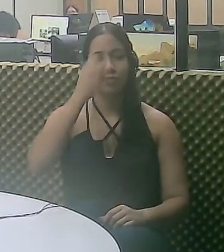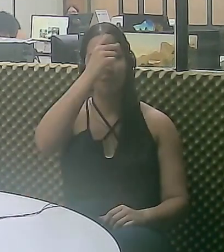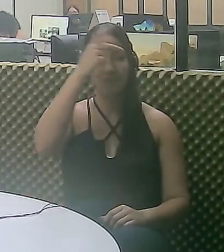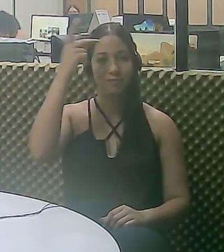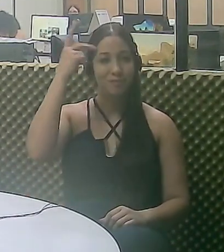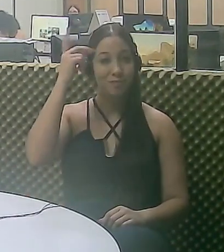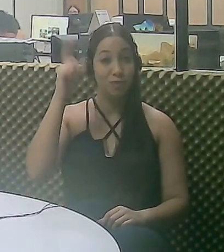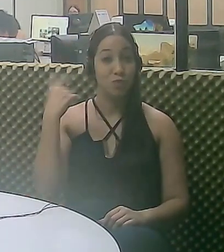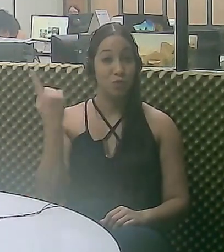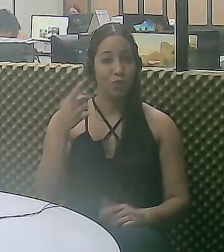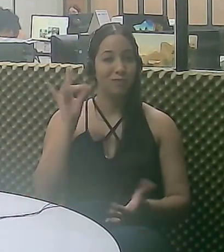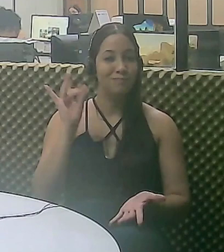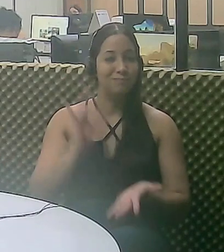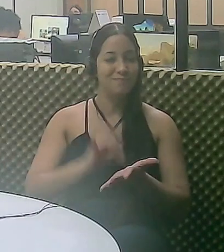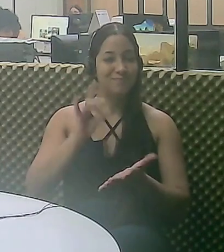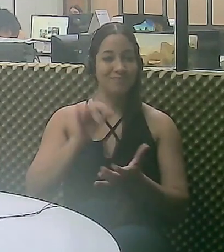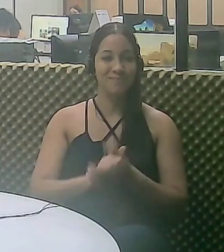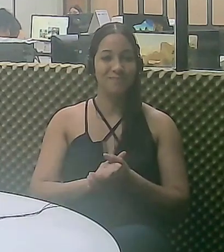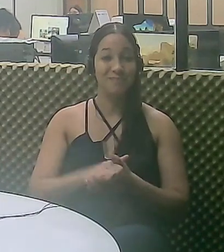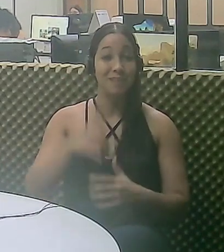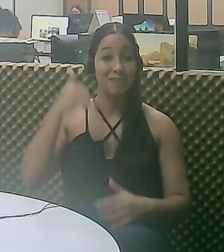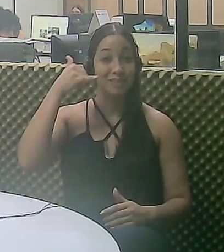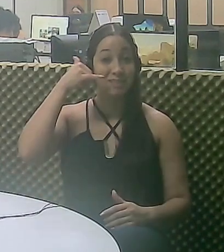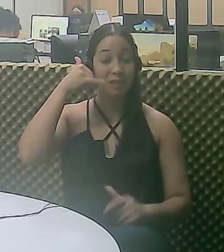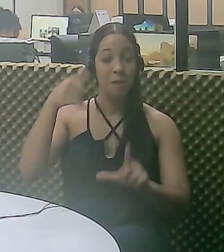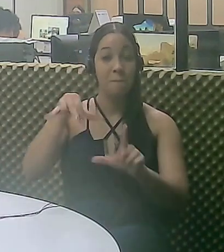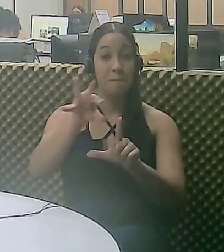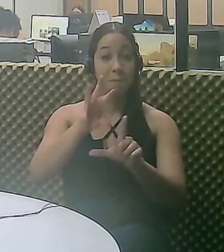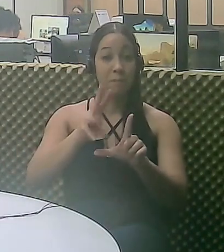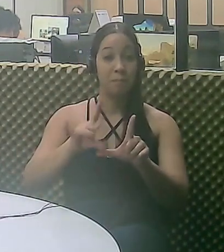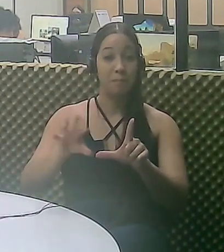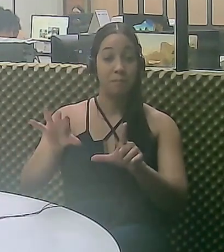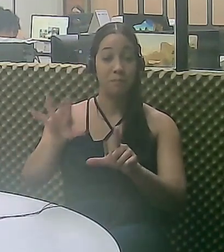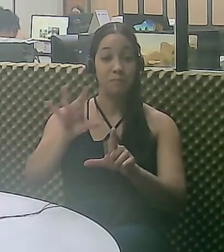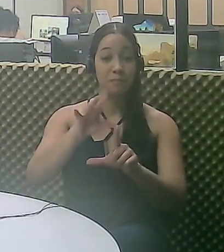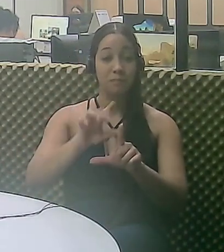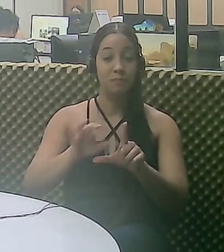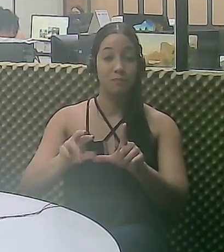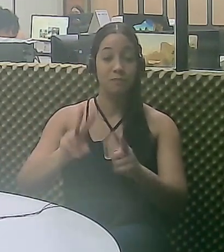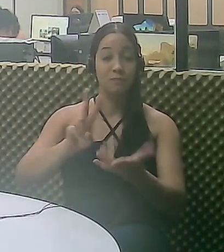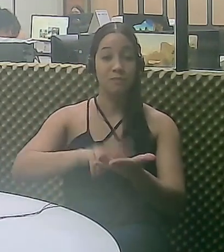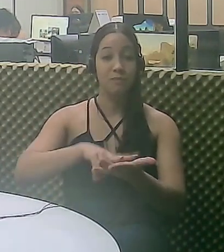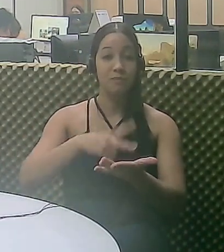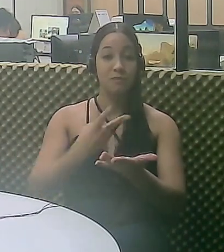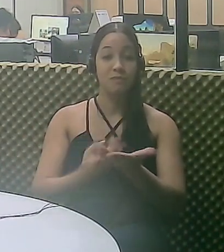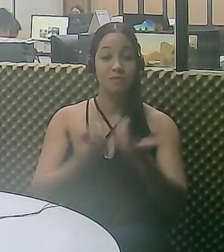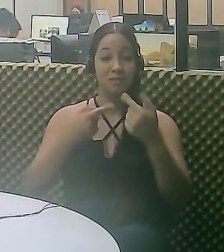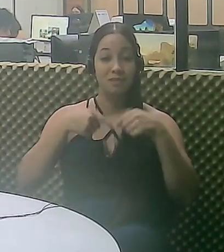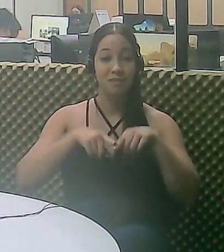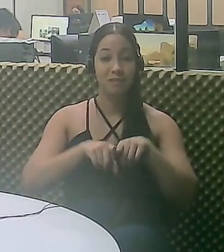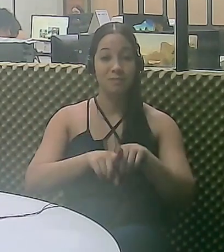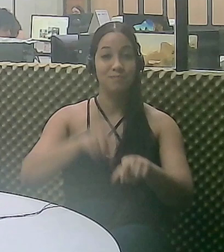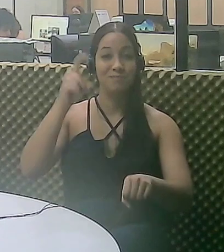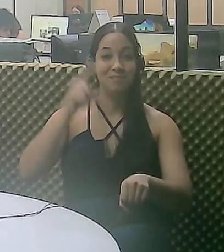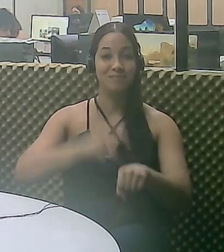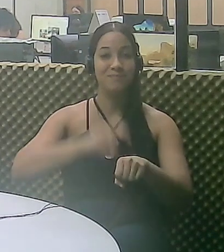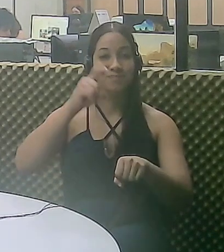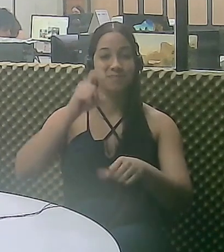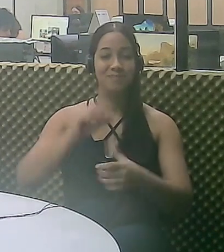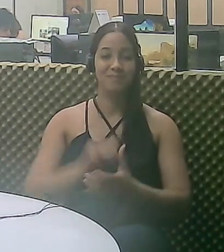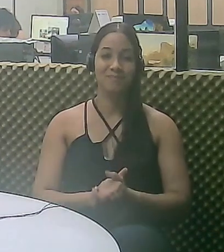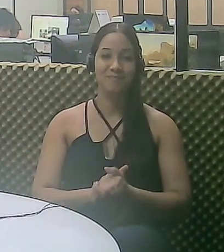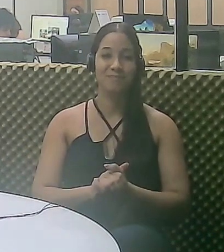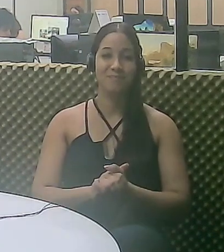Prefeitura. Todos mesmo. Basta apontar a câmera para o QR Code, que a tradução será simultânea e em tempo